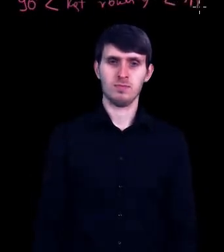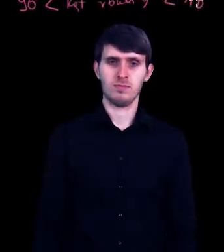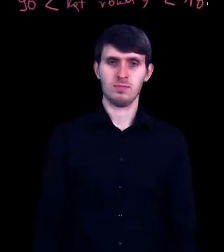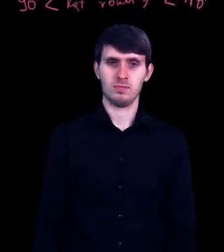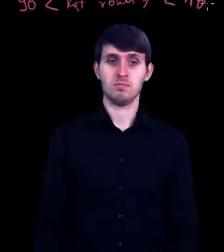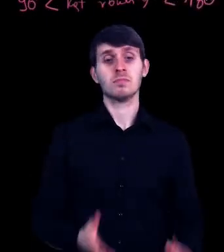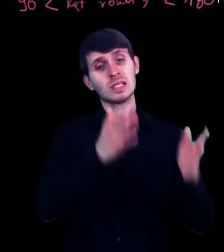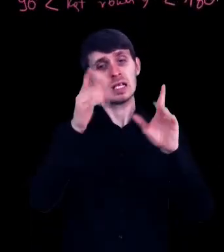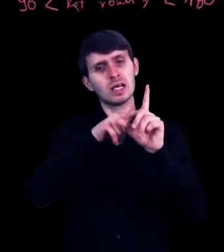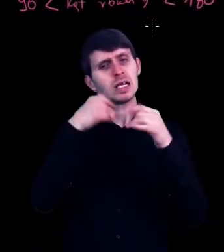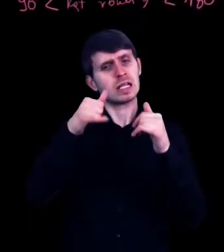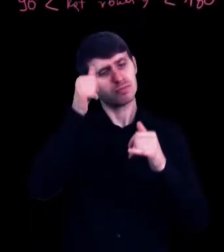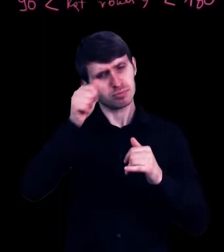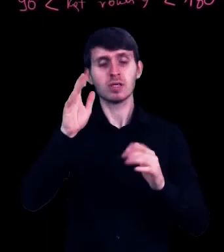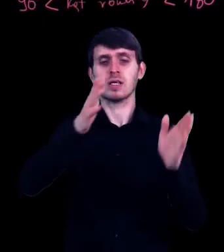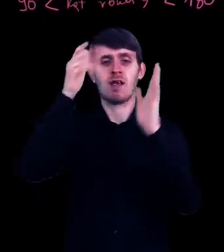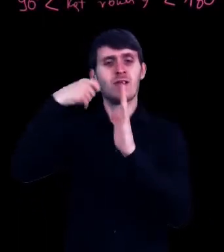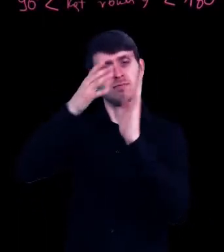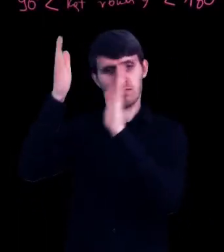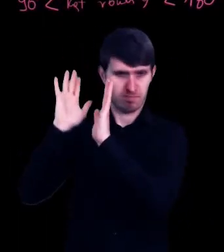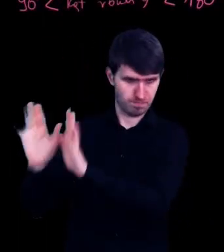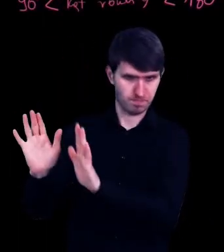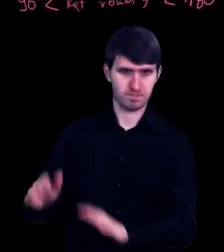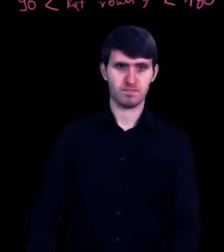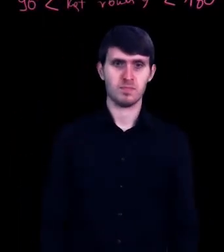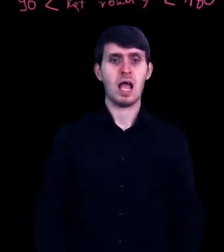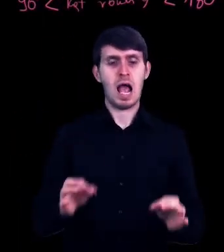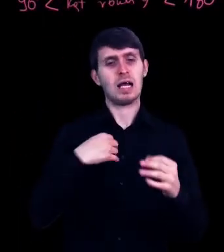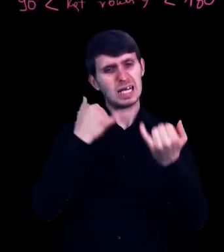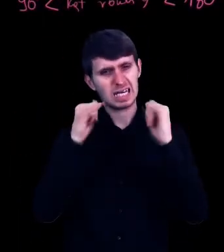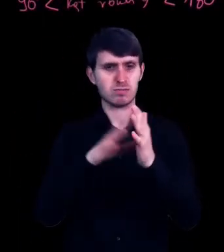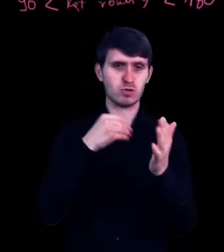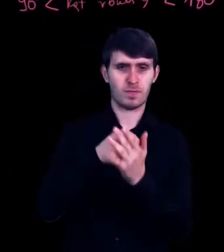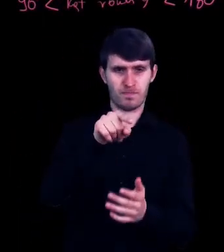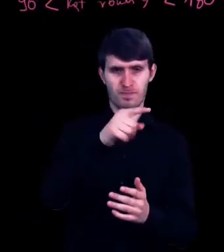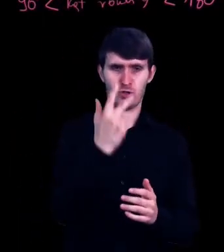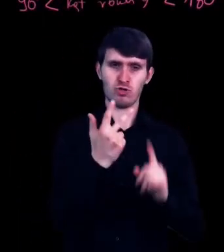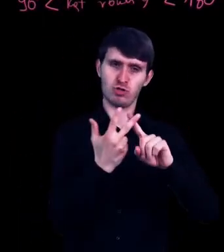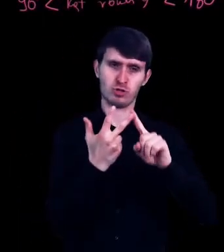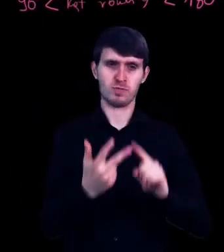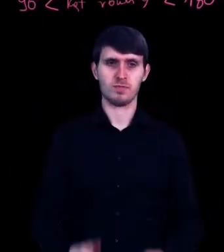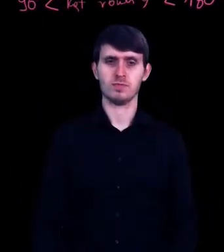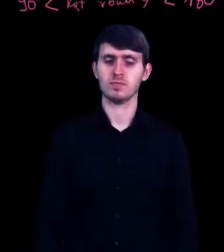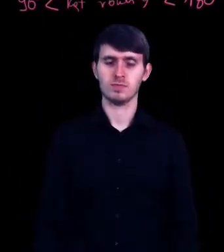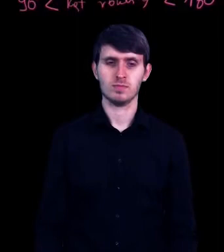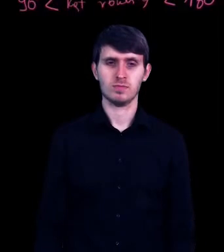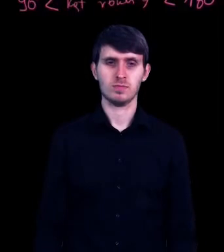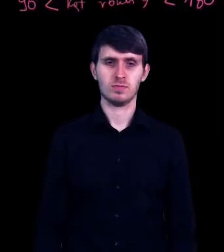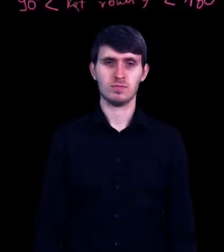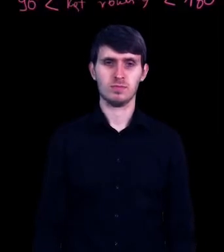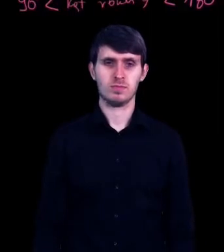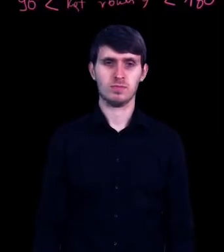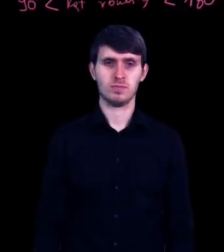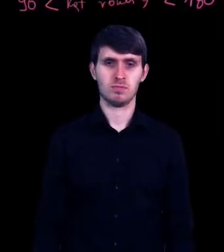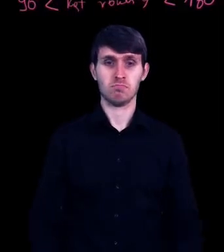180 stopni. Kolejne kąty poznasz w następnym filmie. Ale narysujmy jeszcze jakiś inny przykład